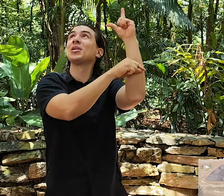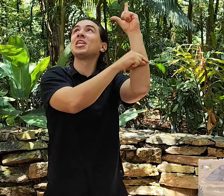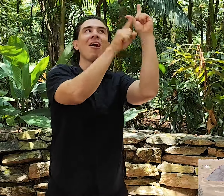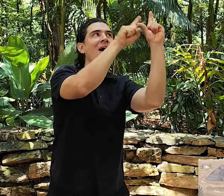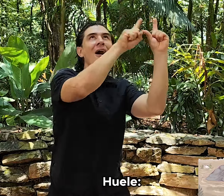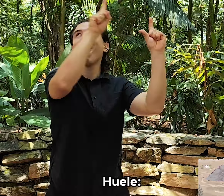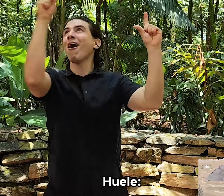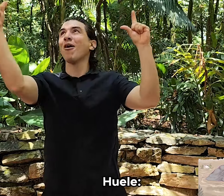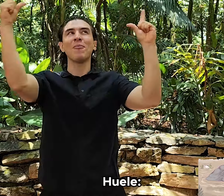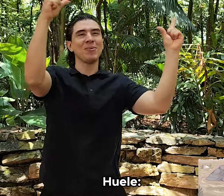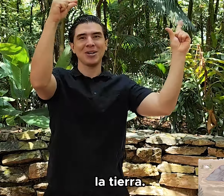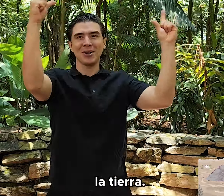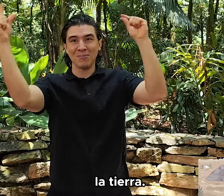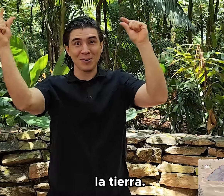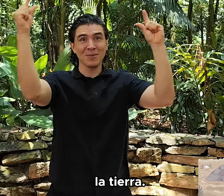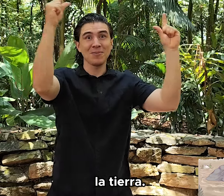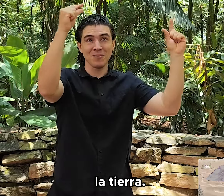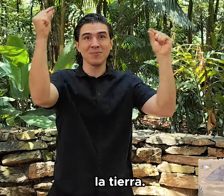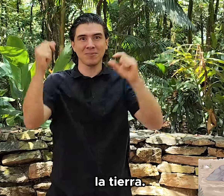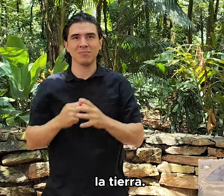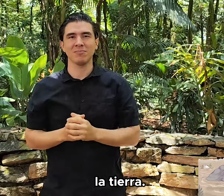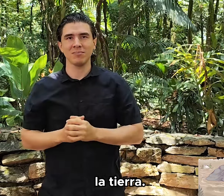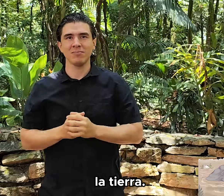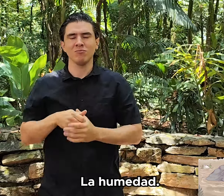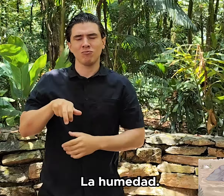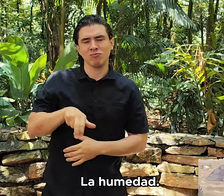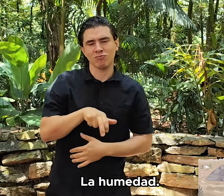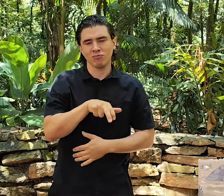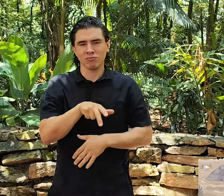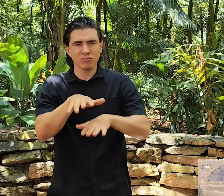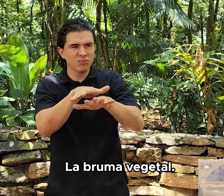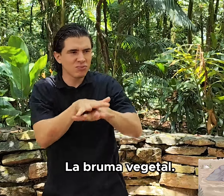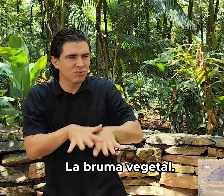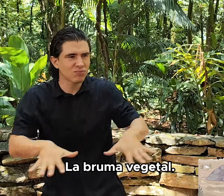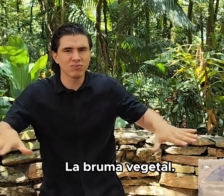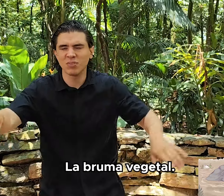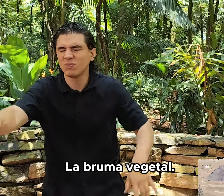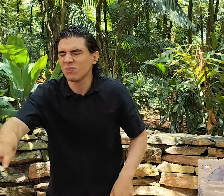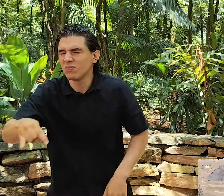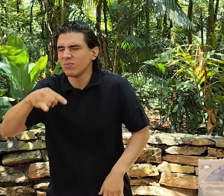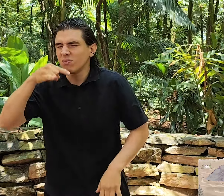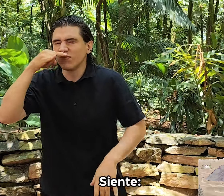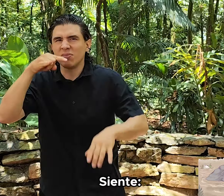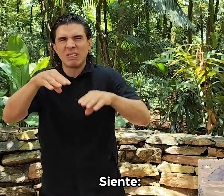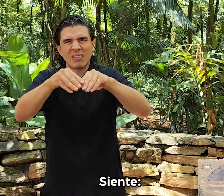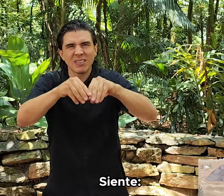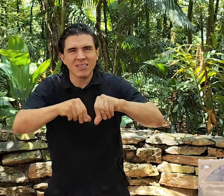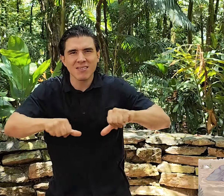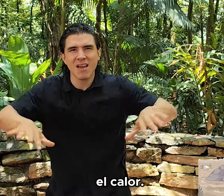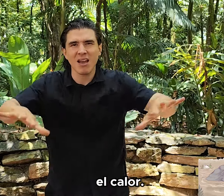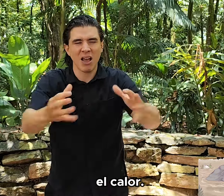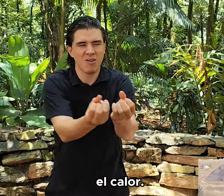Huele la tierra, la humedad, la broma vegetal. Siente el calor.